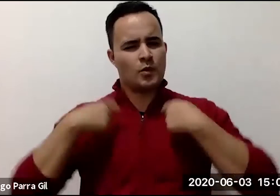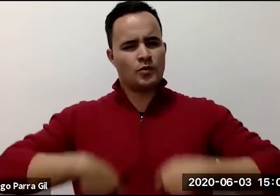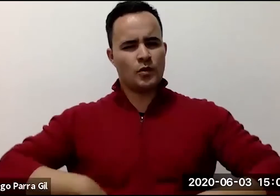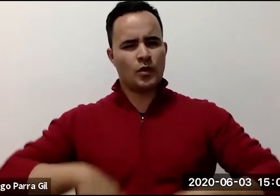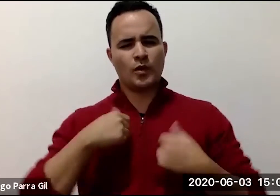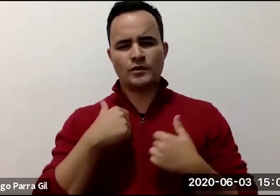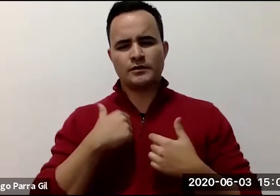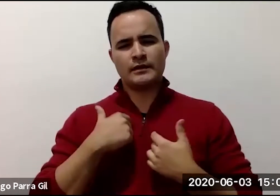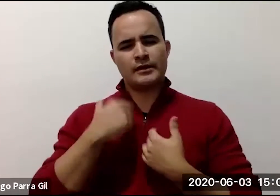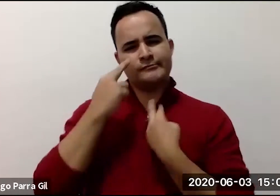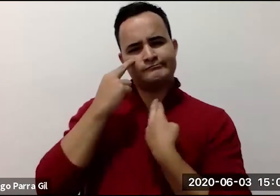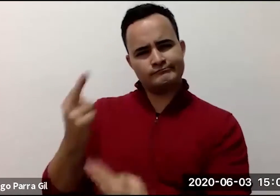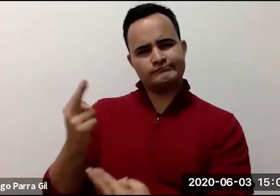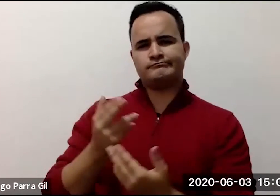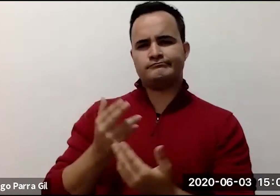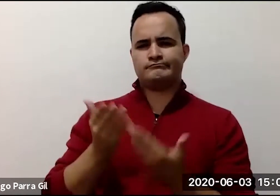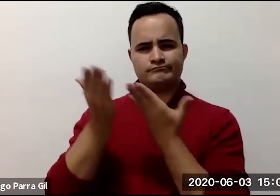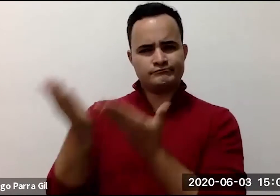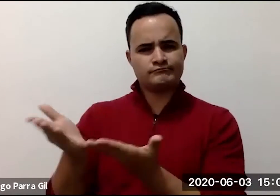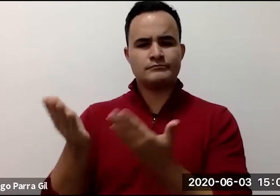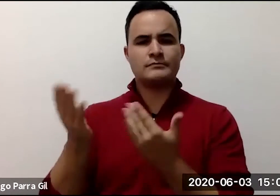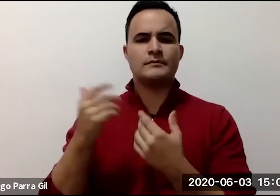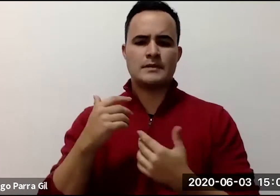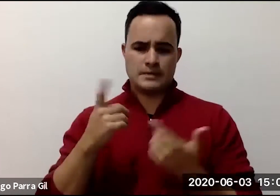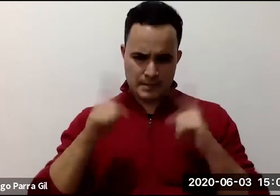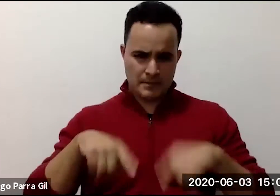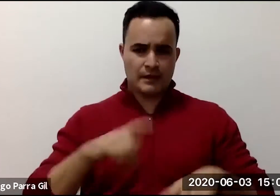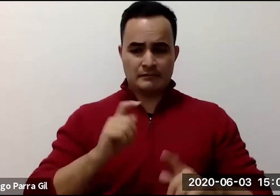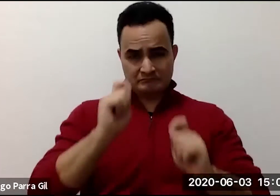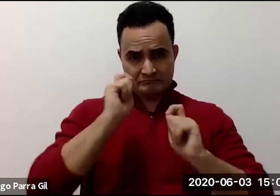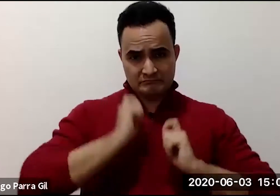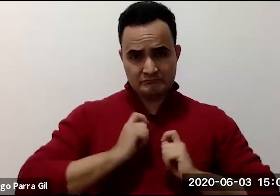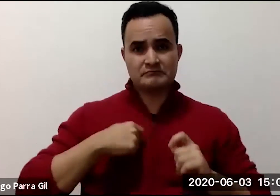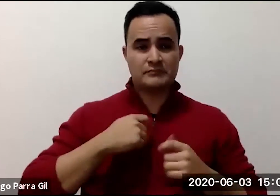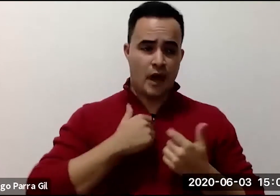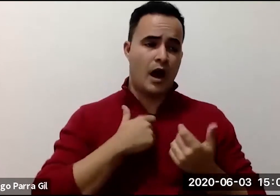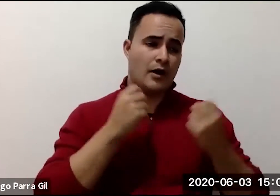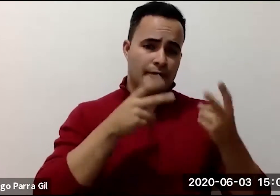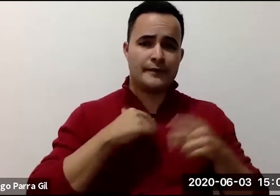reconocimiento desde la anormalidad y la normalidad.